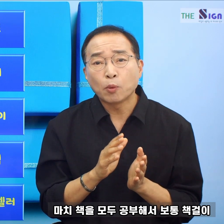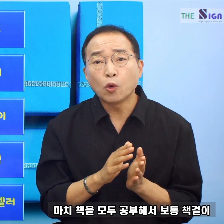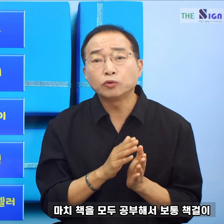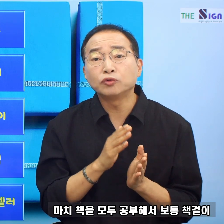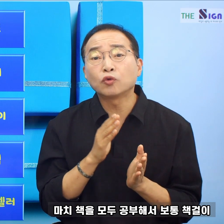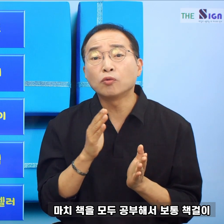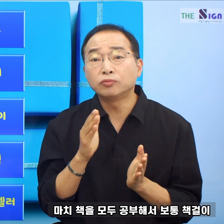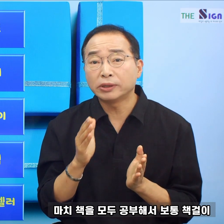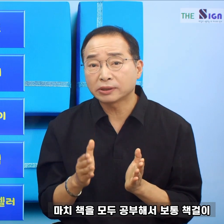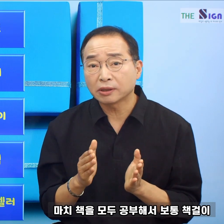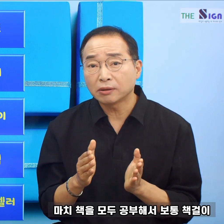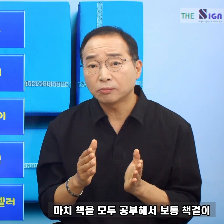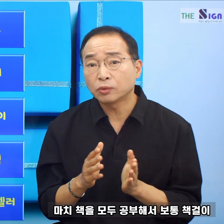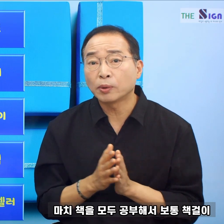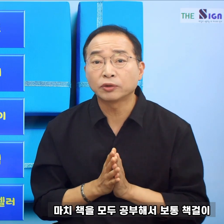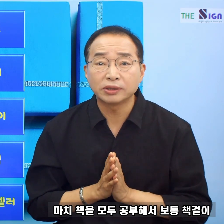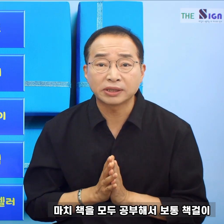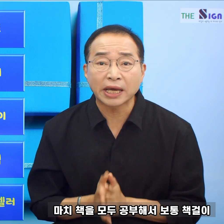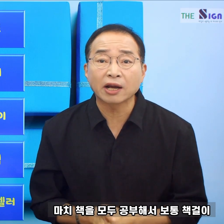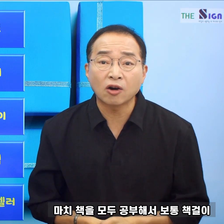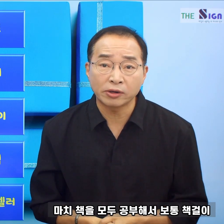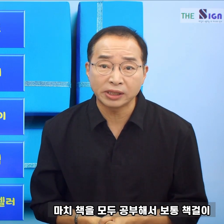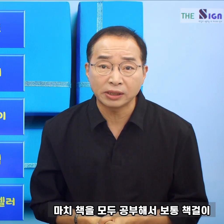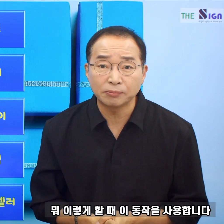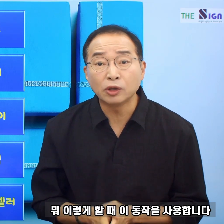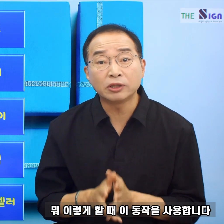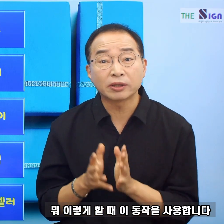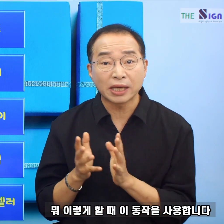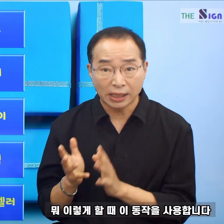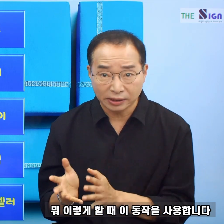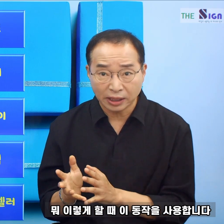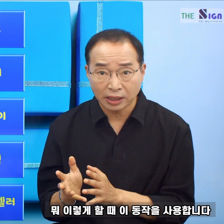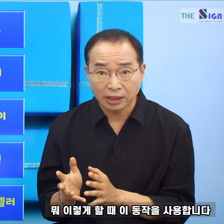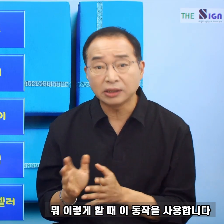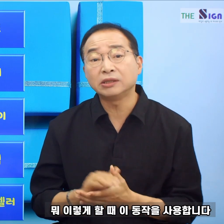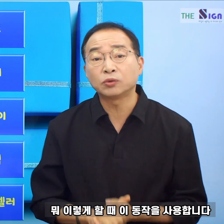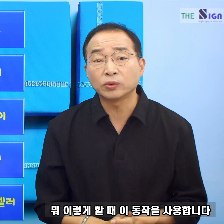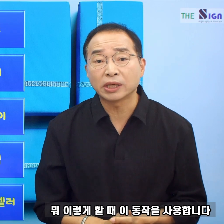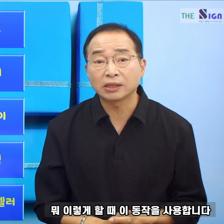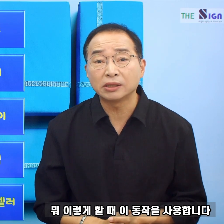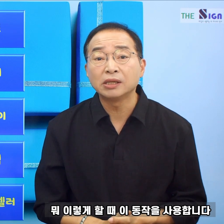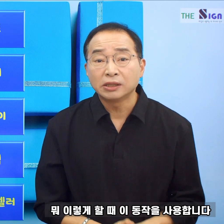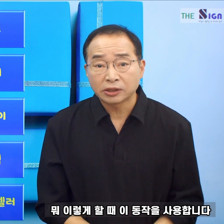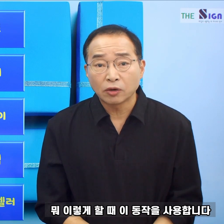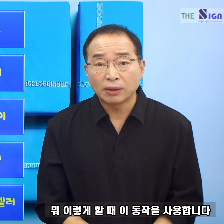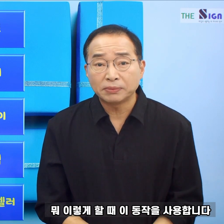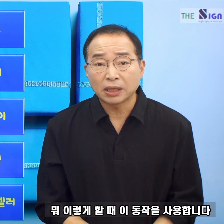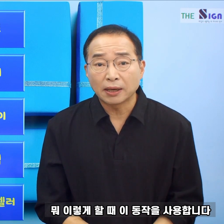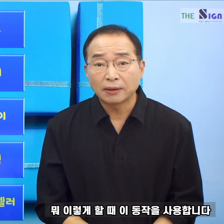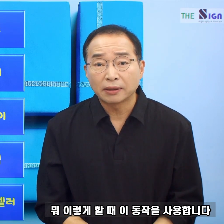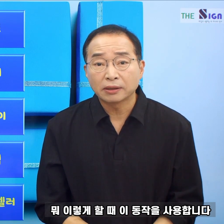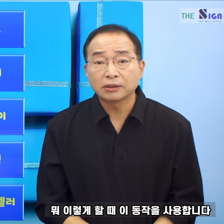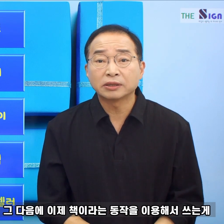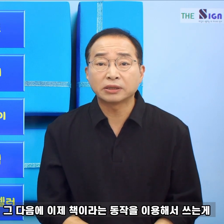모두 공부해서 보통 이제 책거리 뭐 이렇게 할 때 이 동작을 사용합니다. 그 다음에